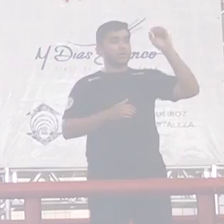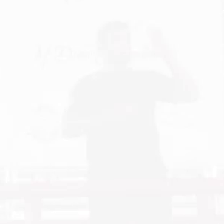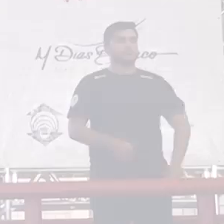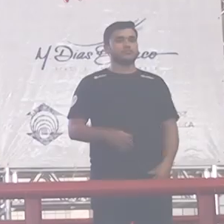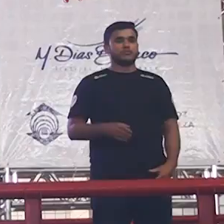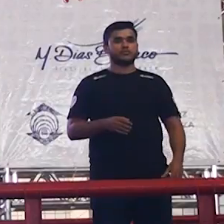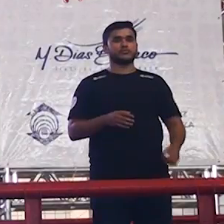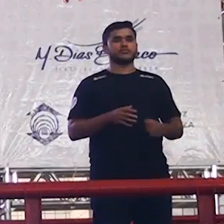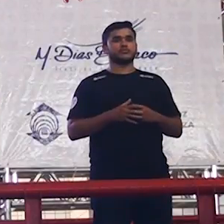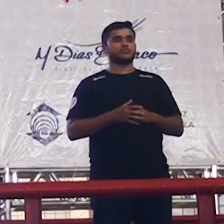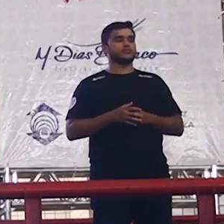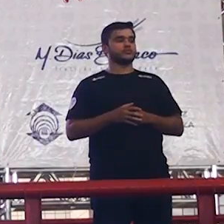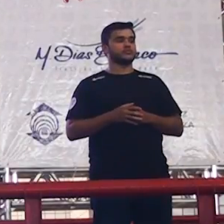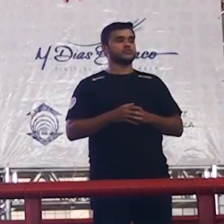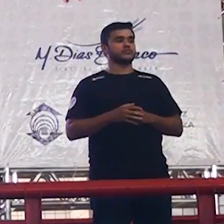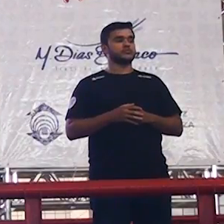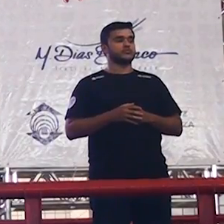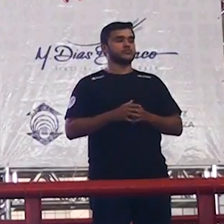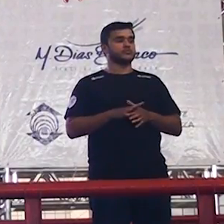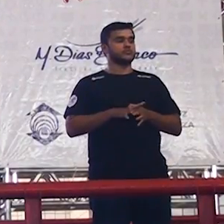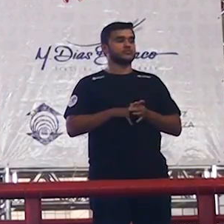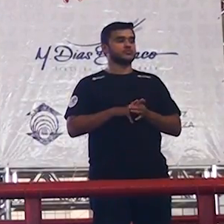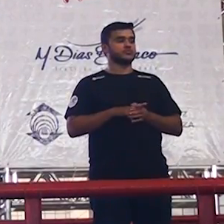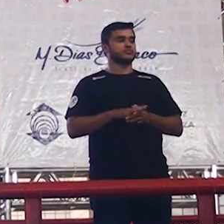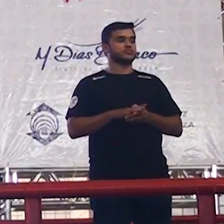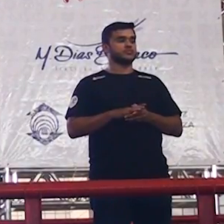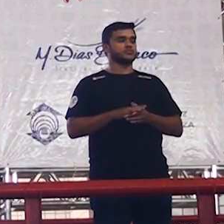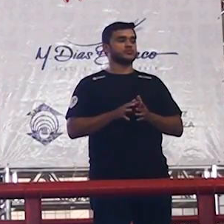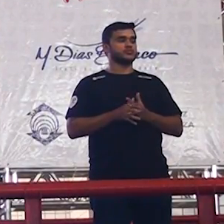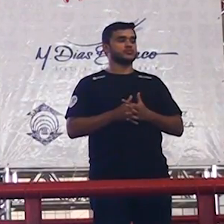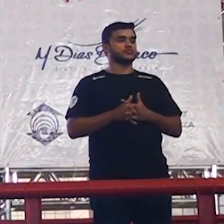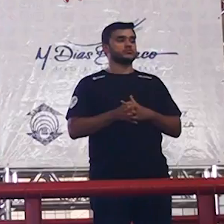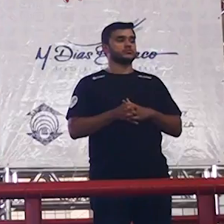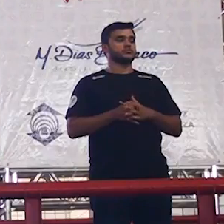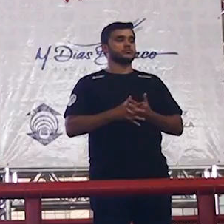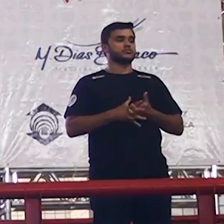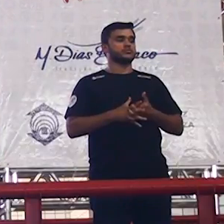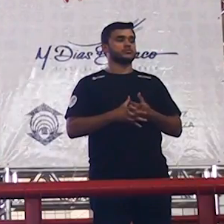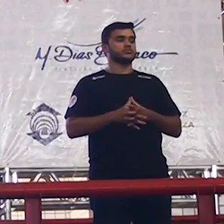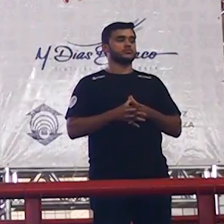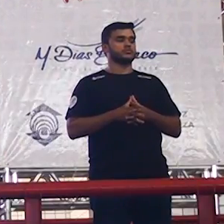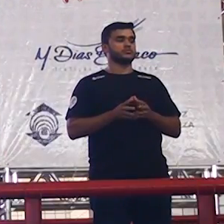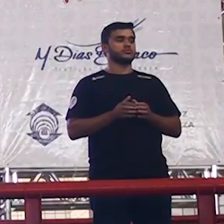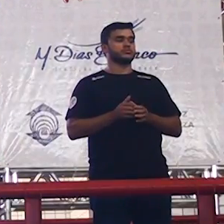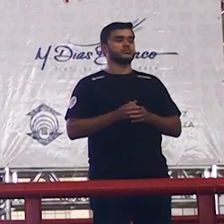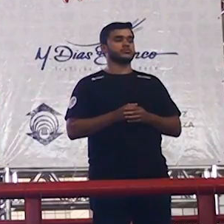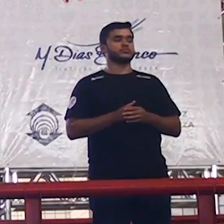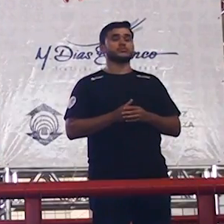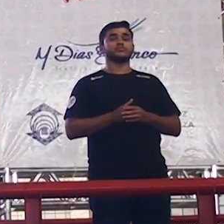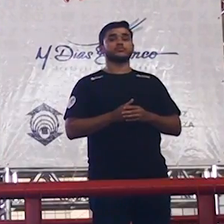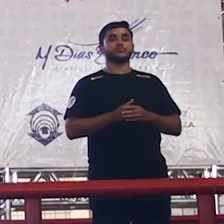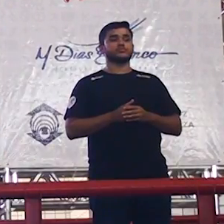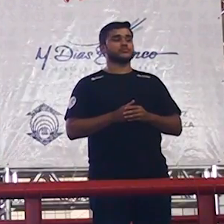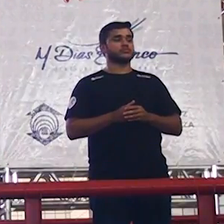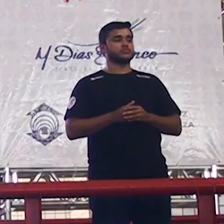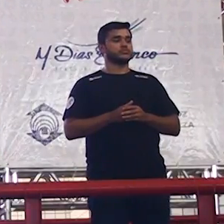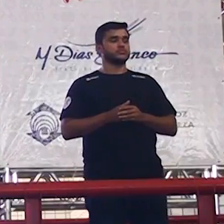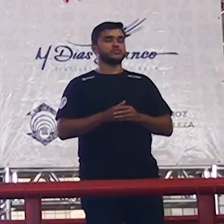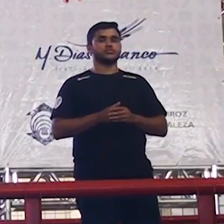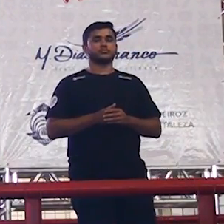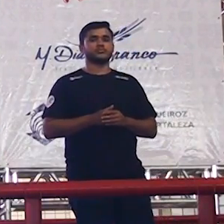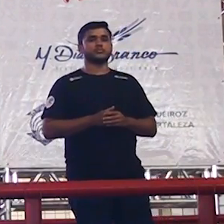bola. Acertem aí. O x duas linhas fica menos 7 menos 25.